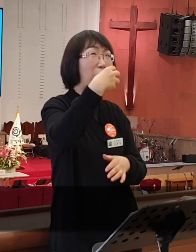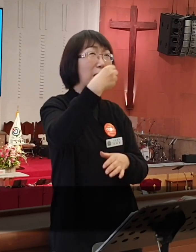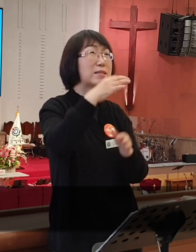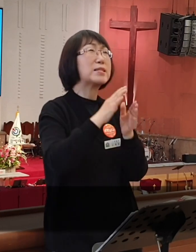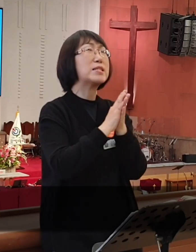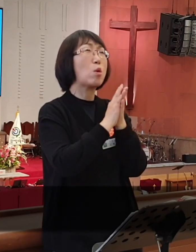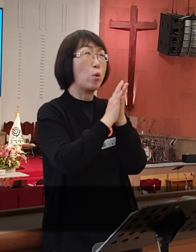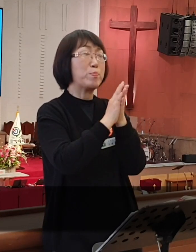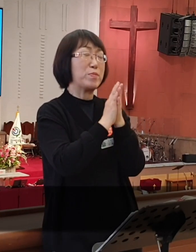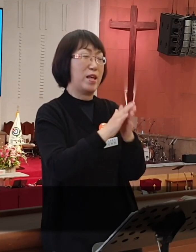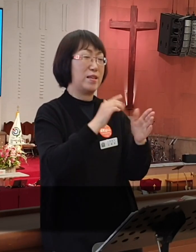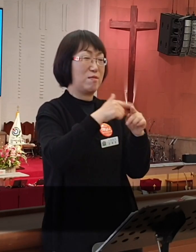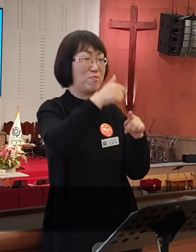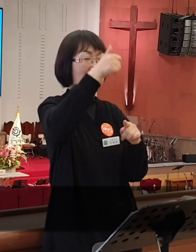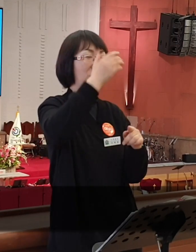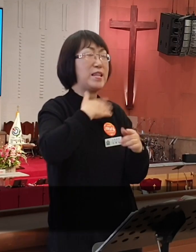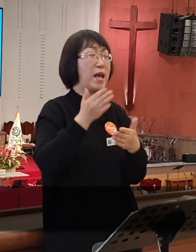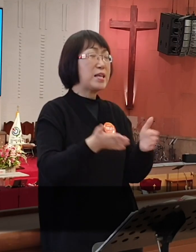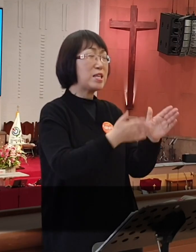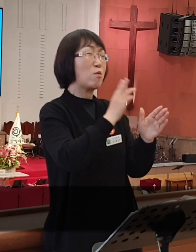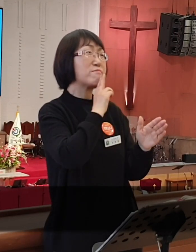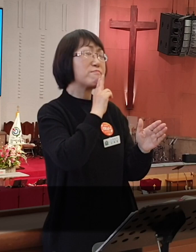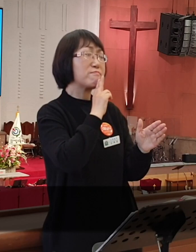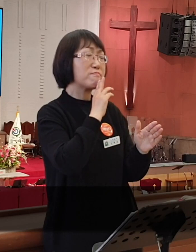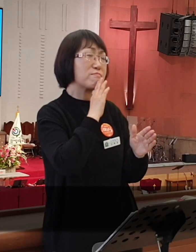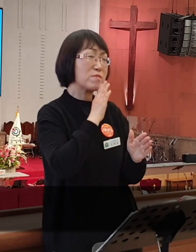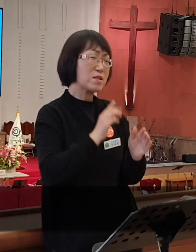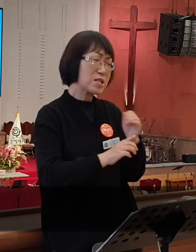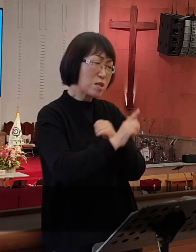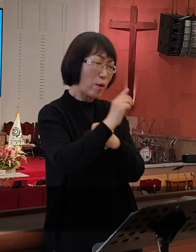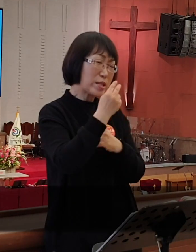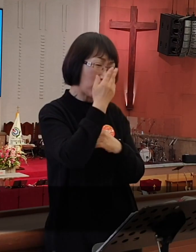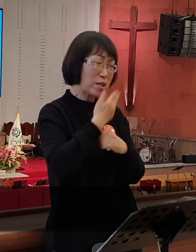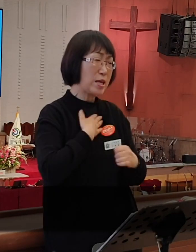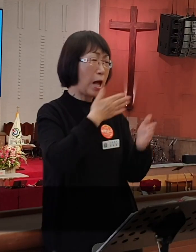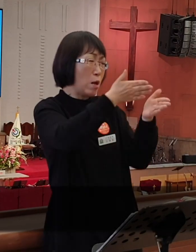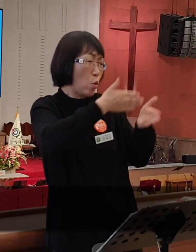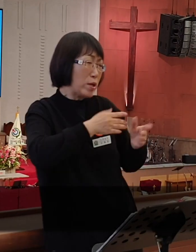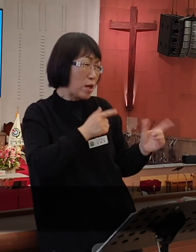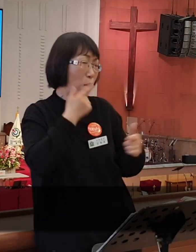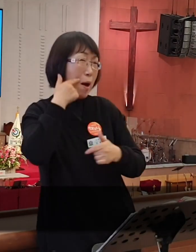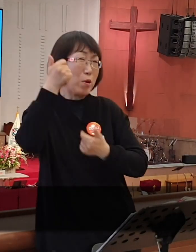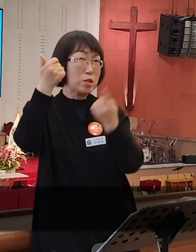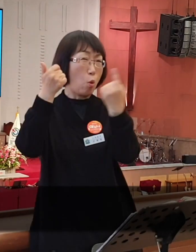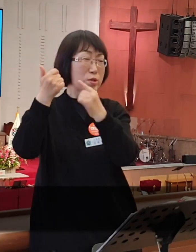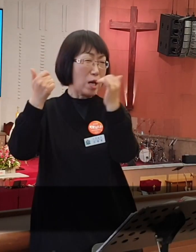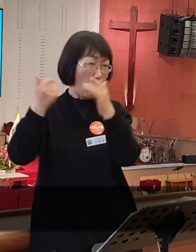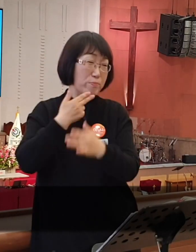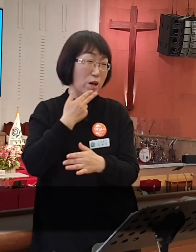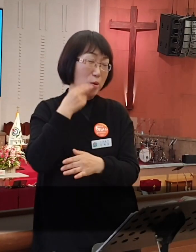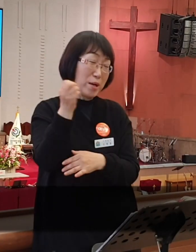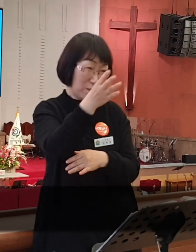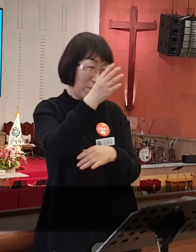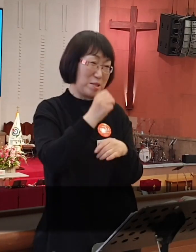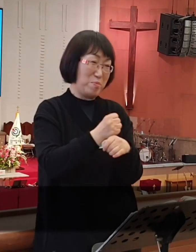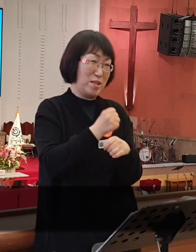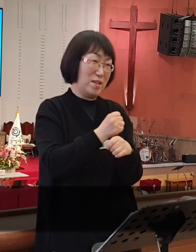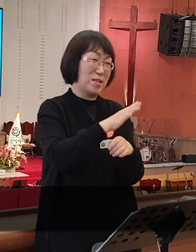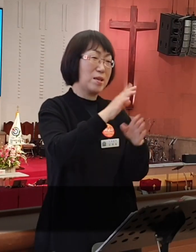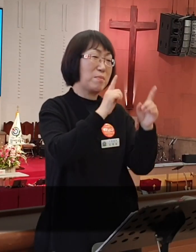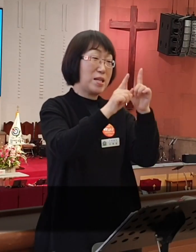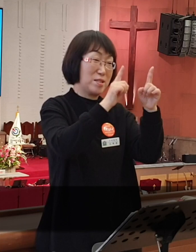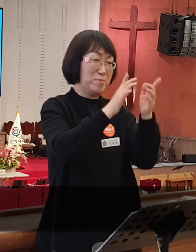기도입니다. 예수님께서 내가 길이요 진리요 생명이다. 나로 말미암지 않고는 아버지께로 올 자가 없다 라고 말씀하십니다.